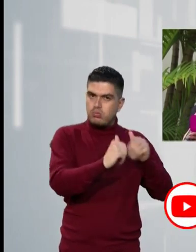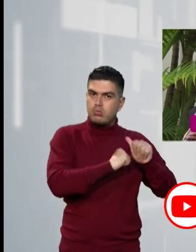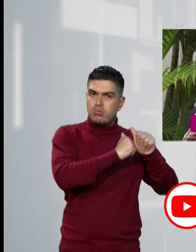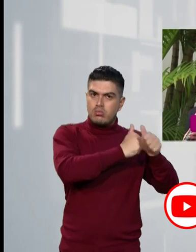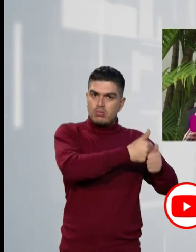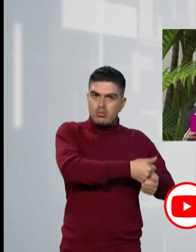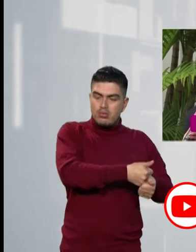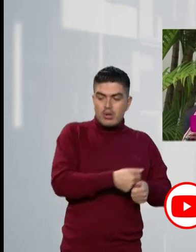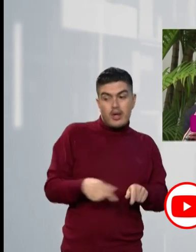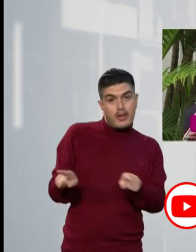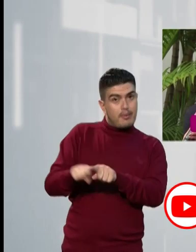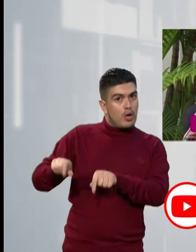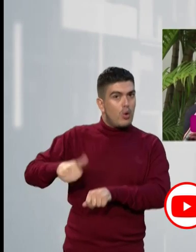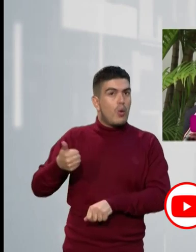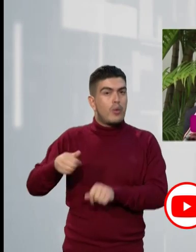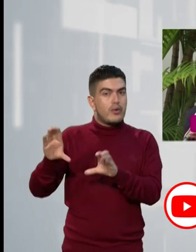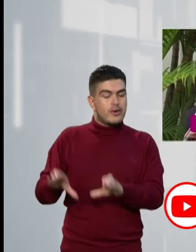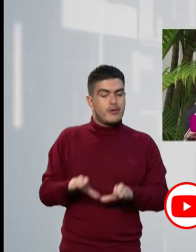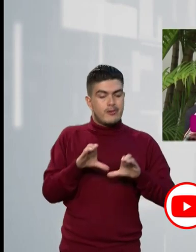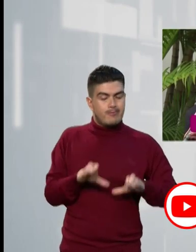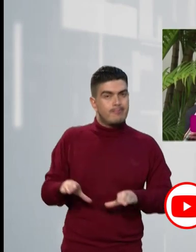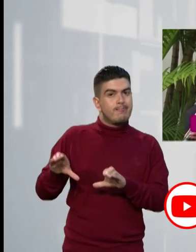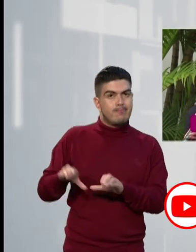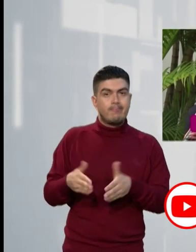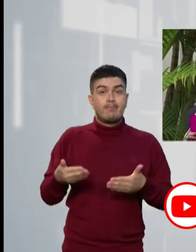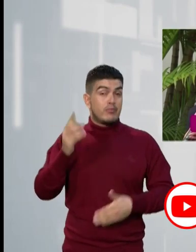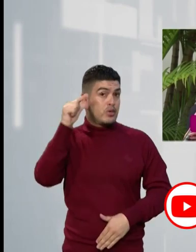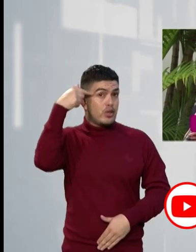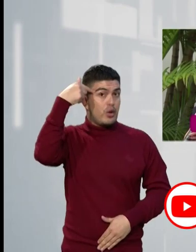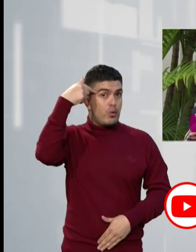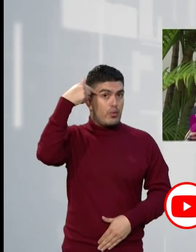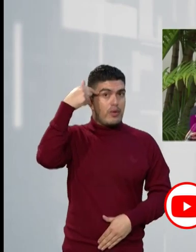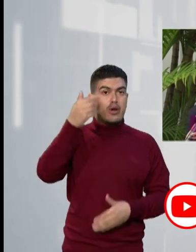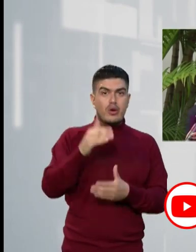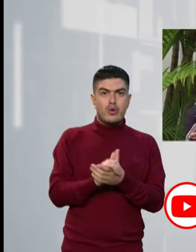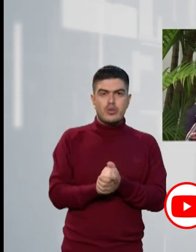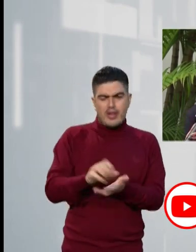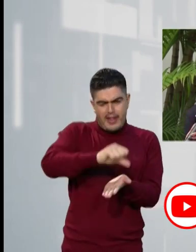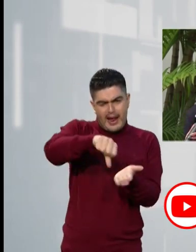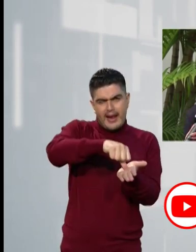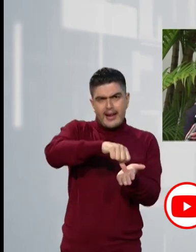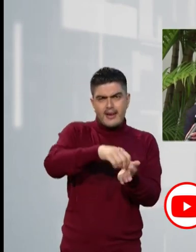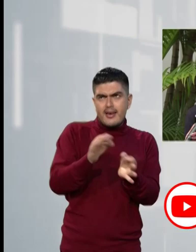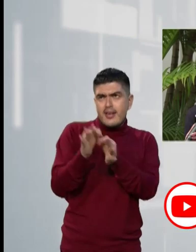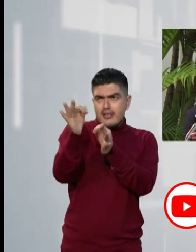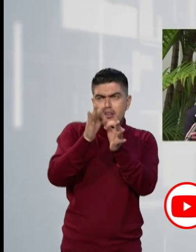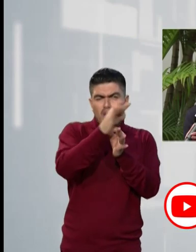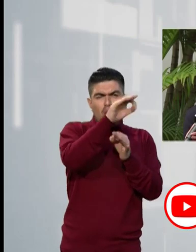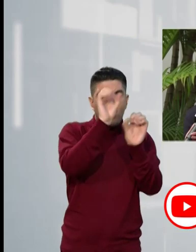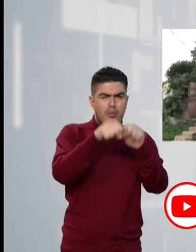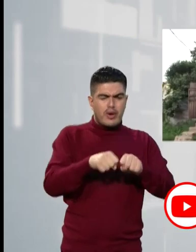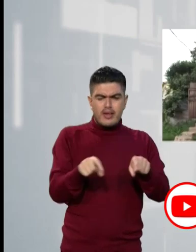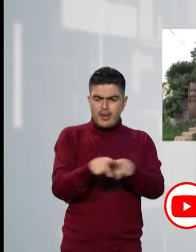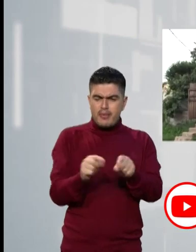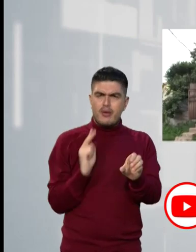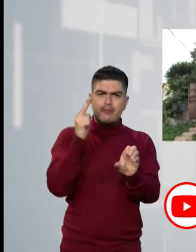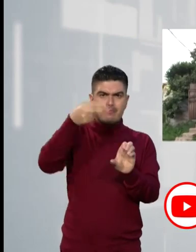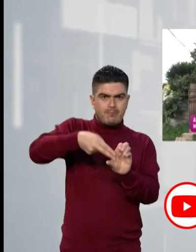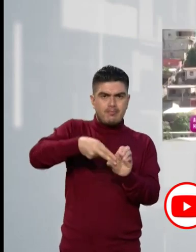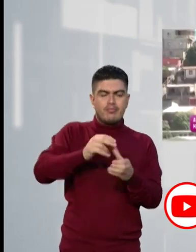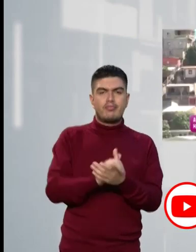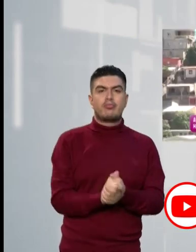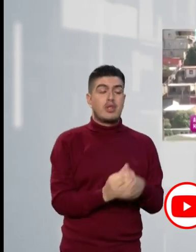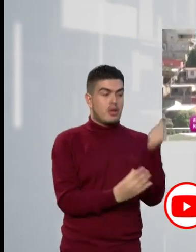descentralizadas que los espacios mancomunados que los gobiernos locales puedan tomar un papel más protagónico en ese sentido la